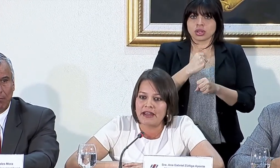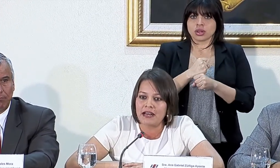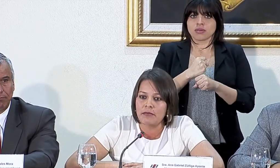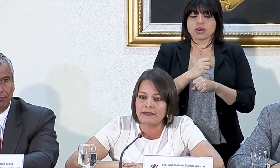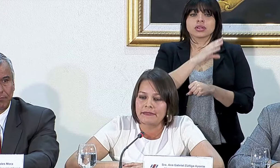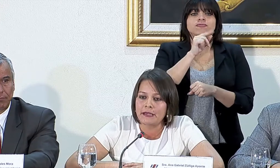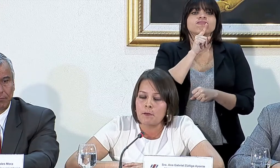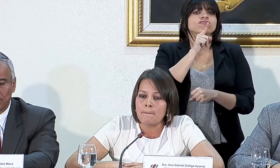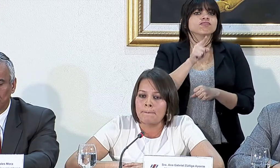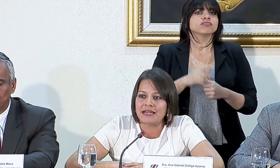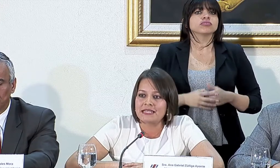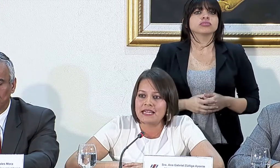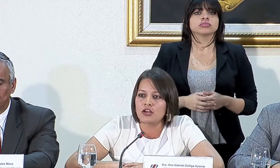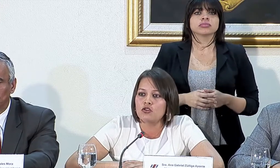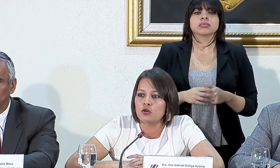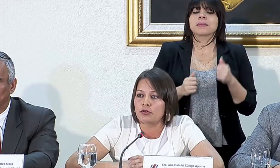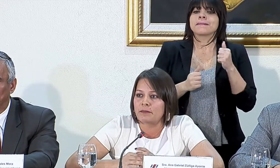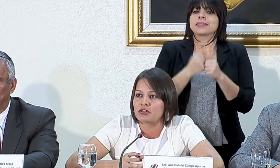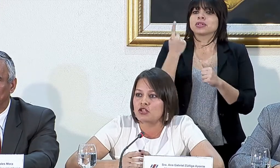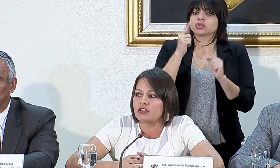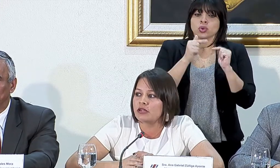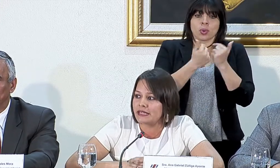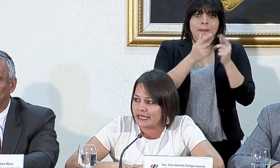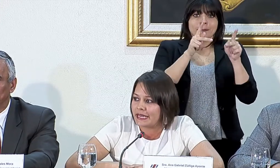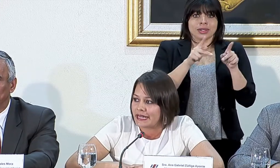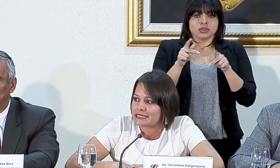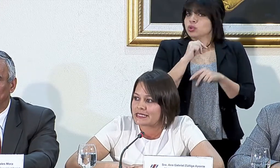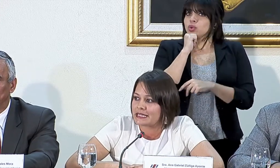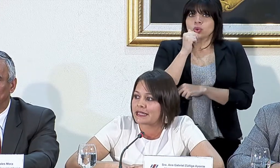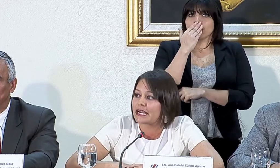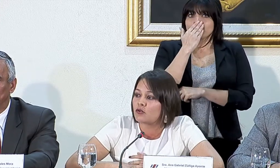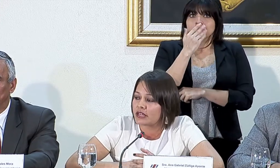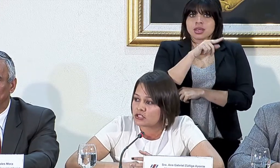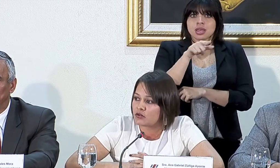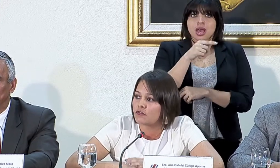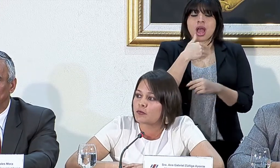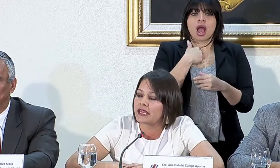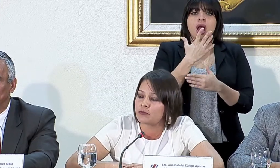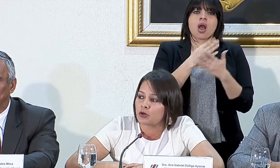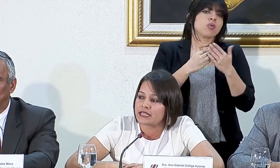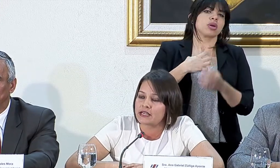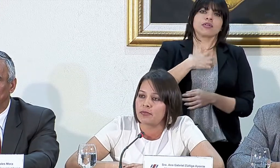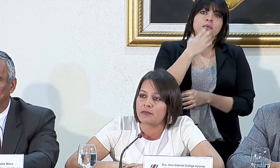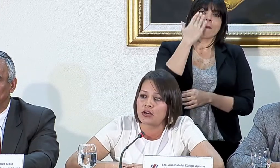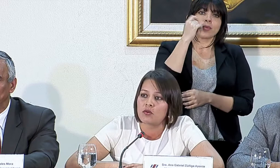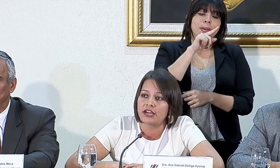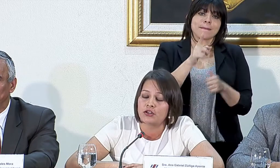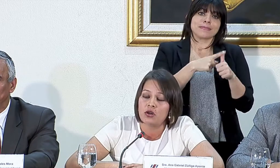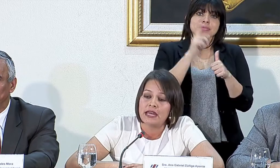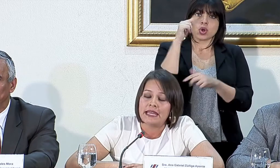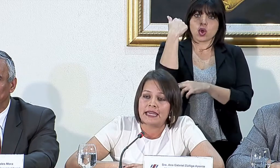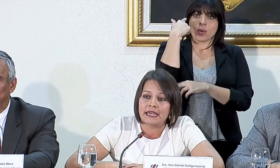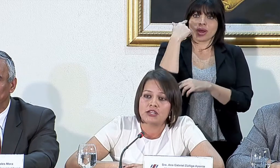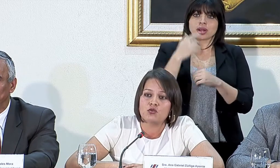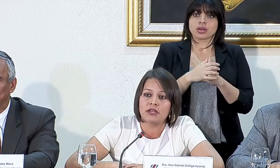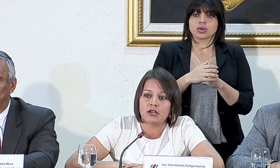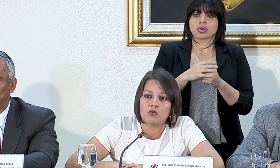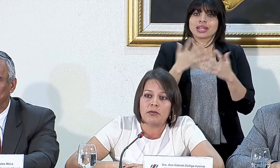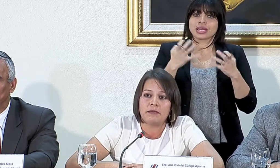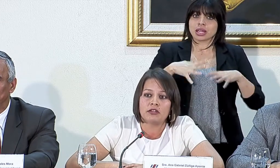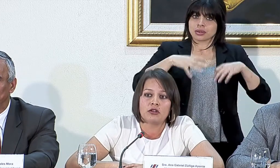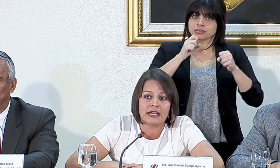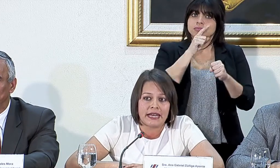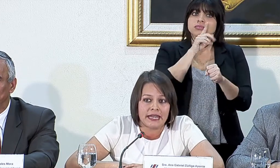y realmente, más allá de los grupos de personas no indígenas que sienten alguna disconformidad porque es el primer gobierno que quiere asumir